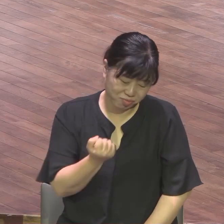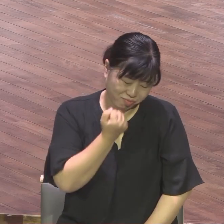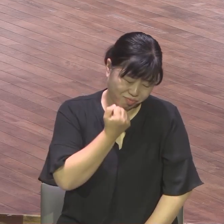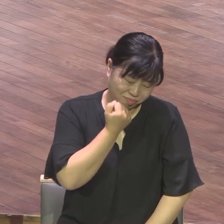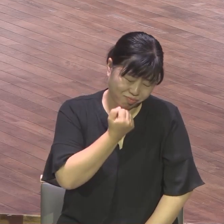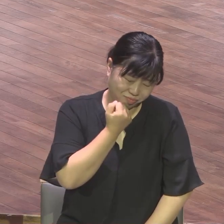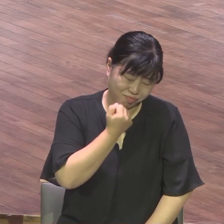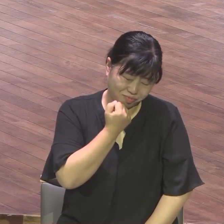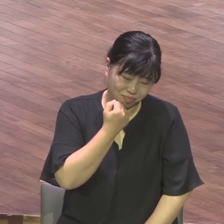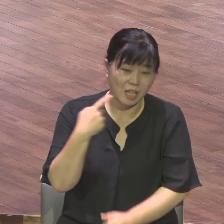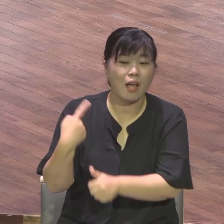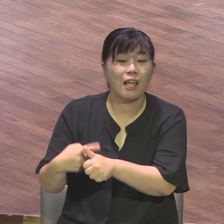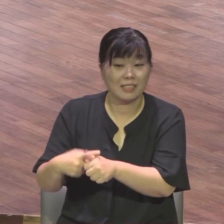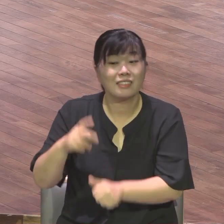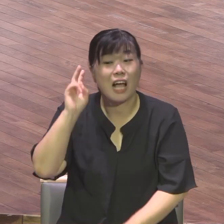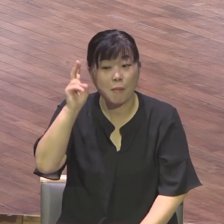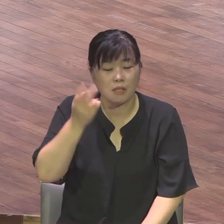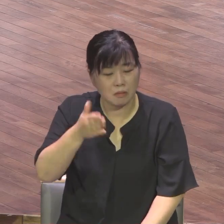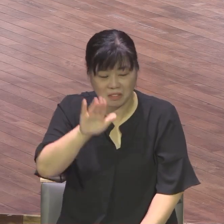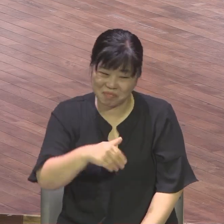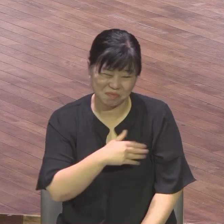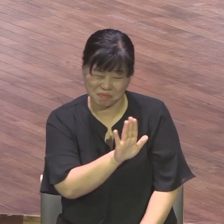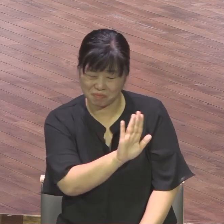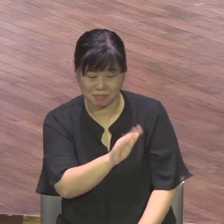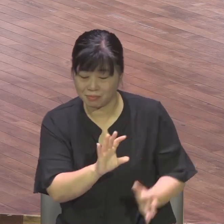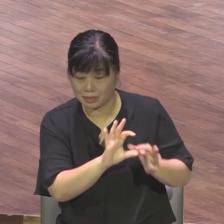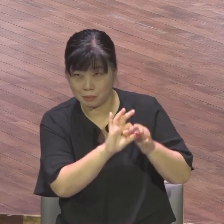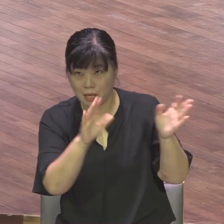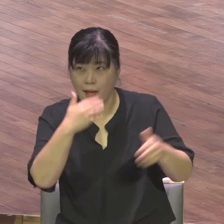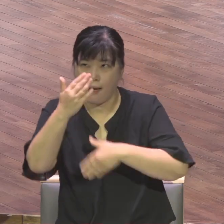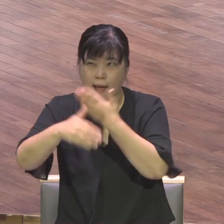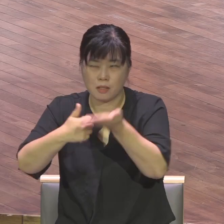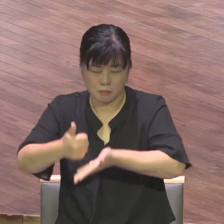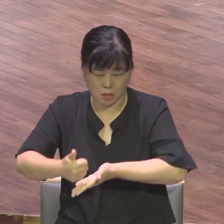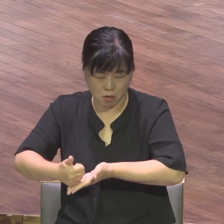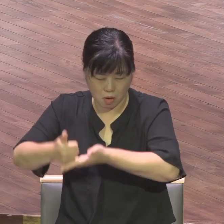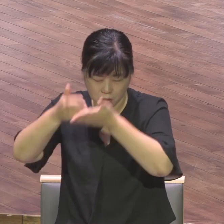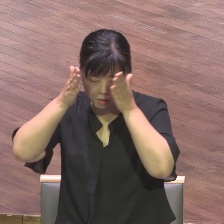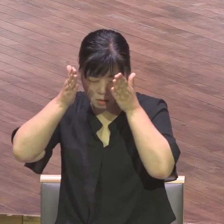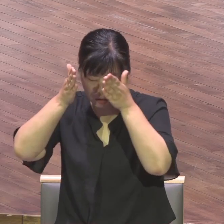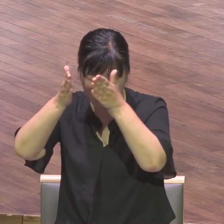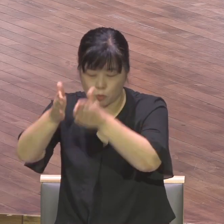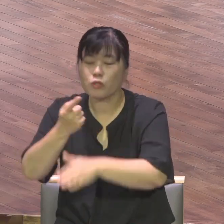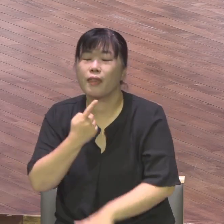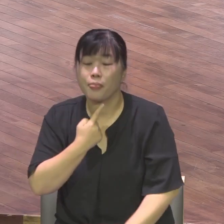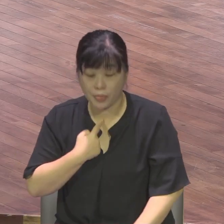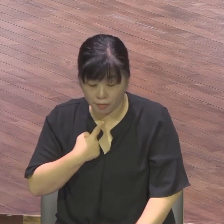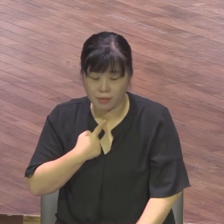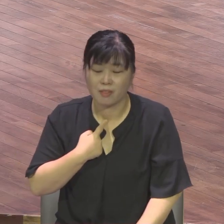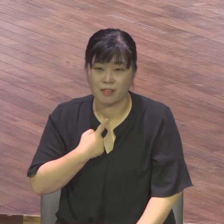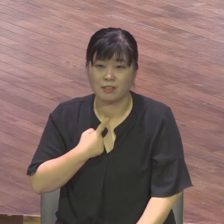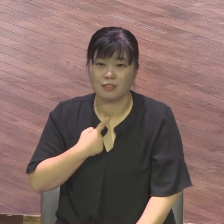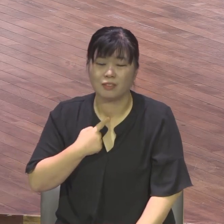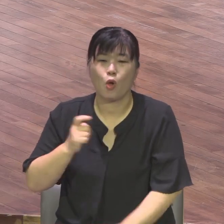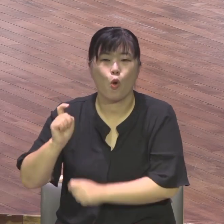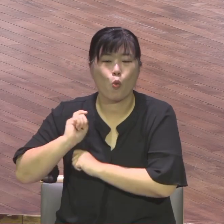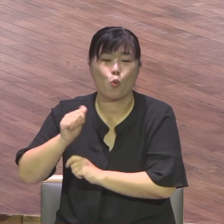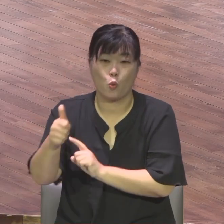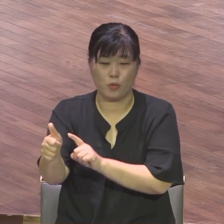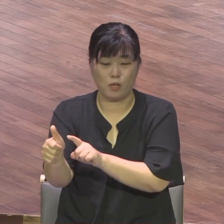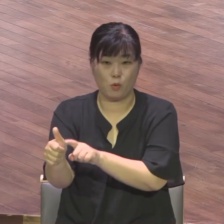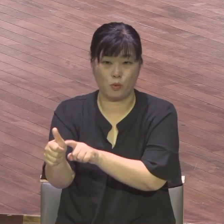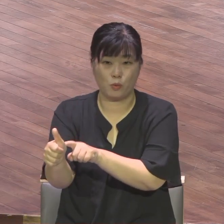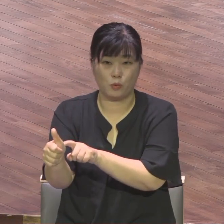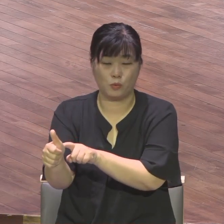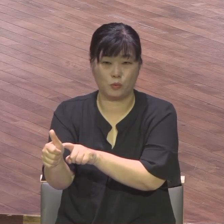하나님을 경외했다. 하나님을 경외했어요. 그런데 안타까운 것은